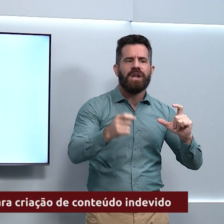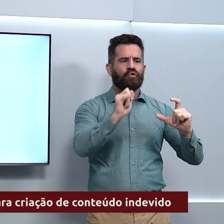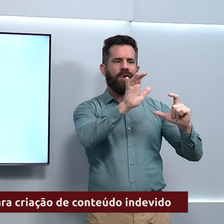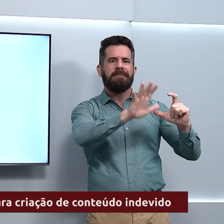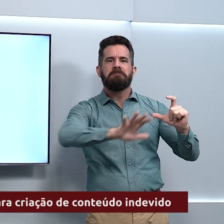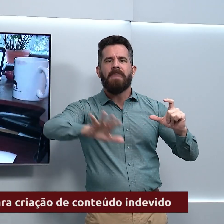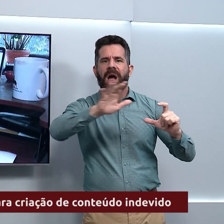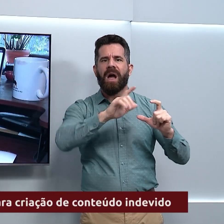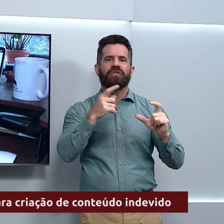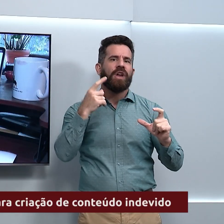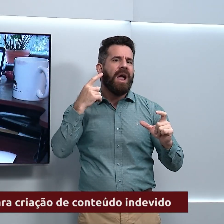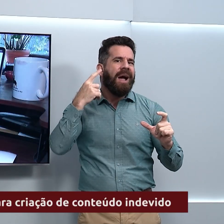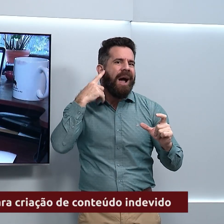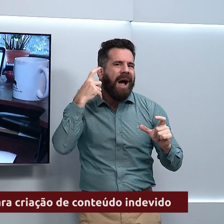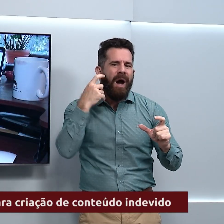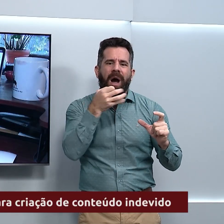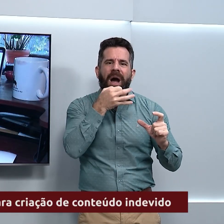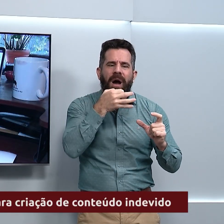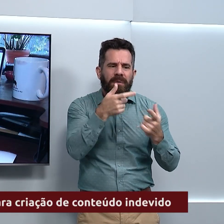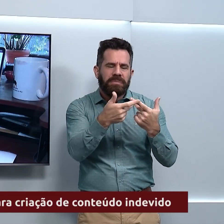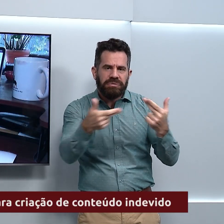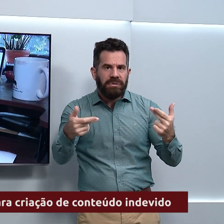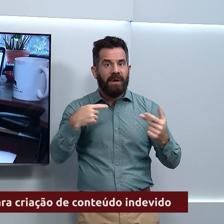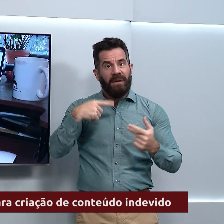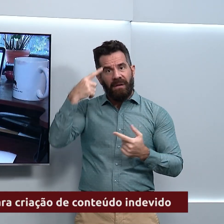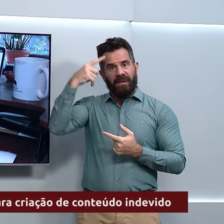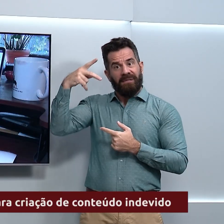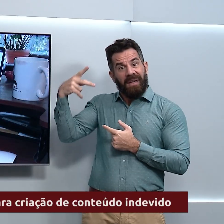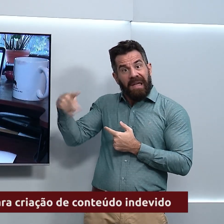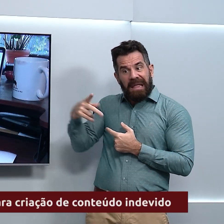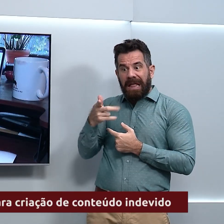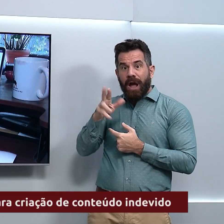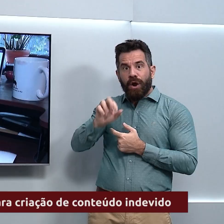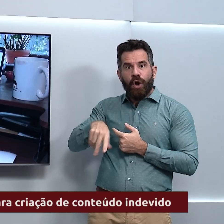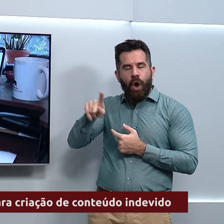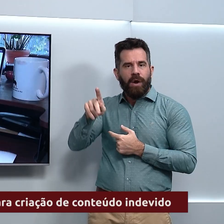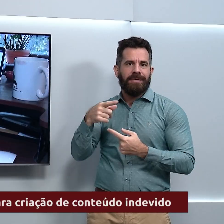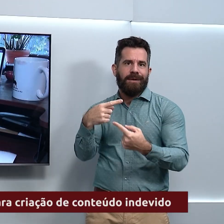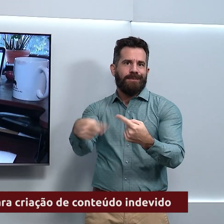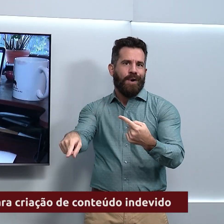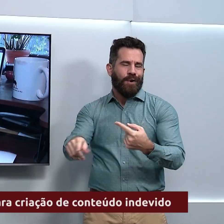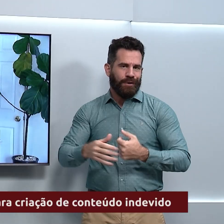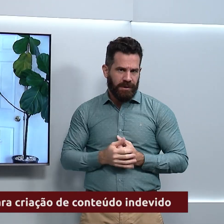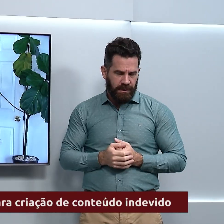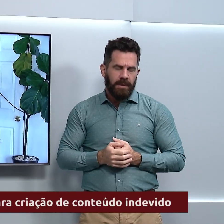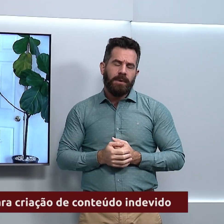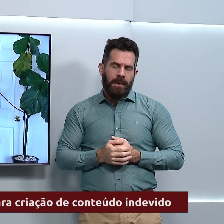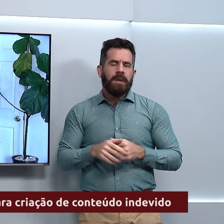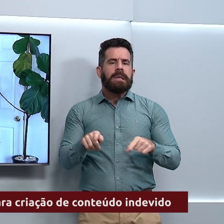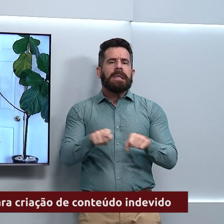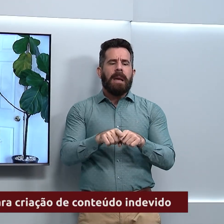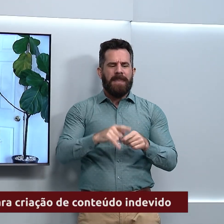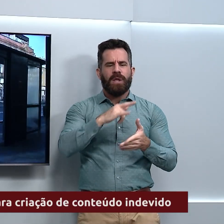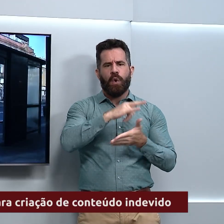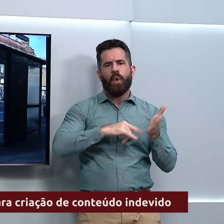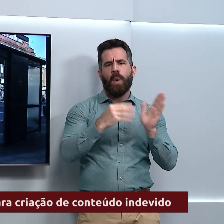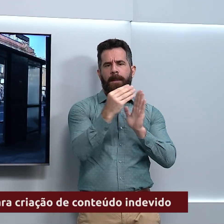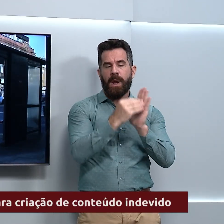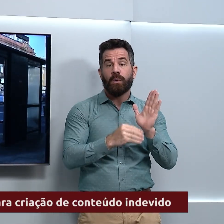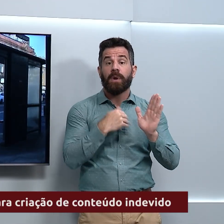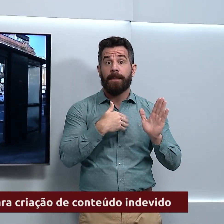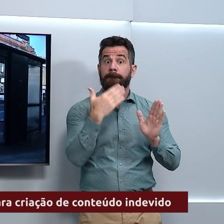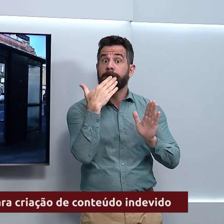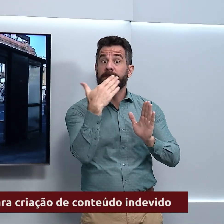sejam criados a partir desse recurso tecnológico. Além disso, os órgãos ainda recomendam que a plataforma